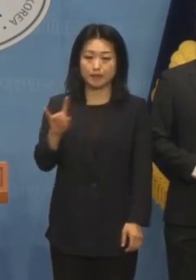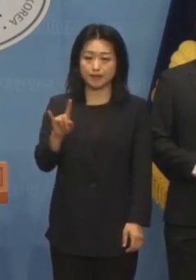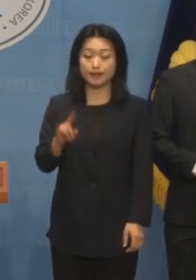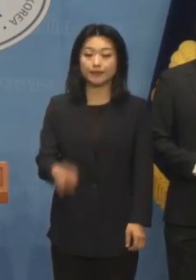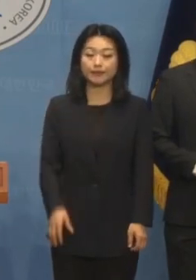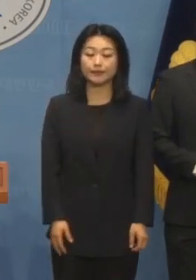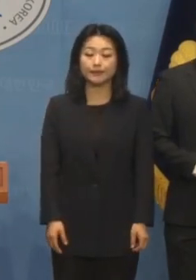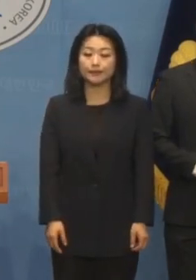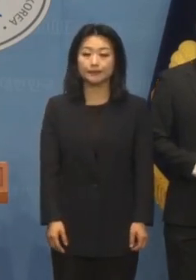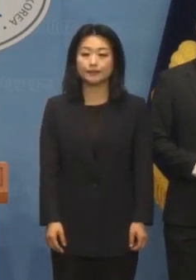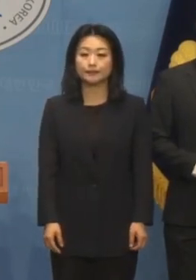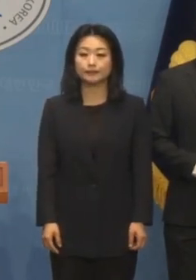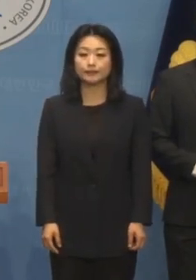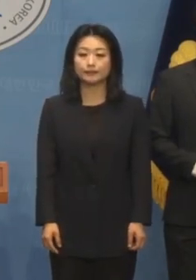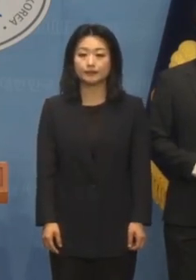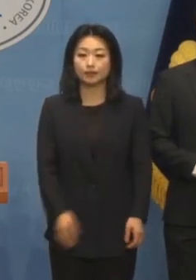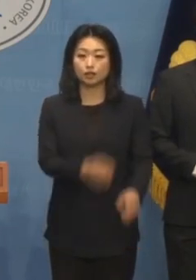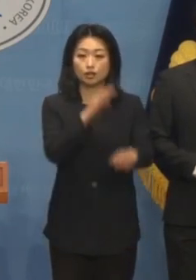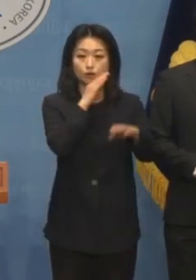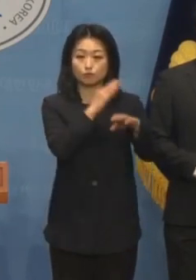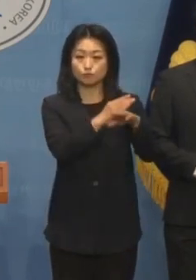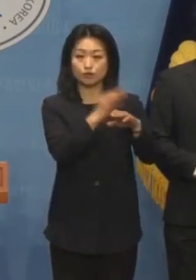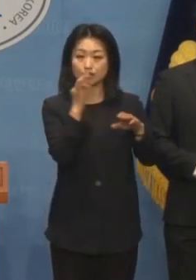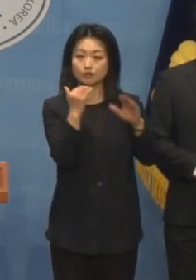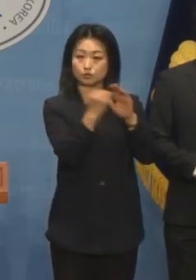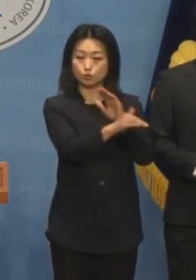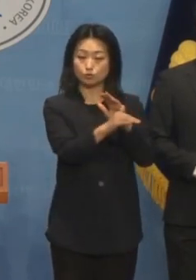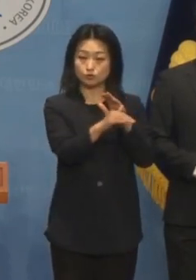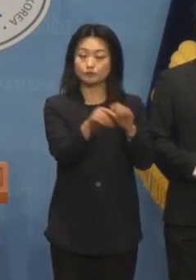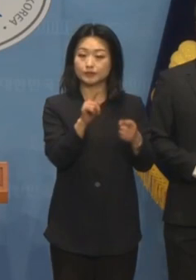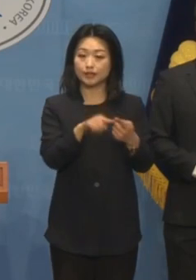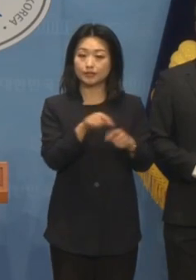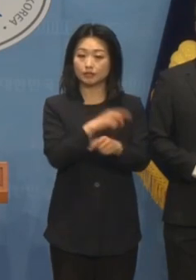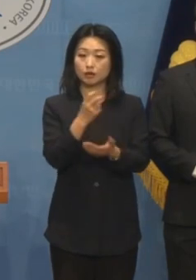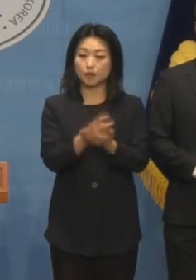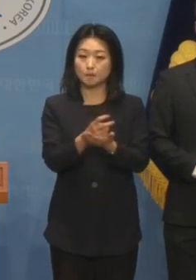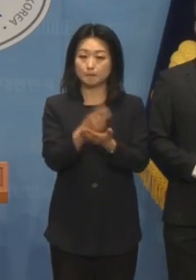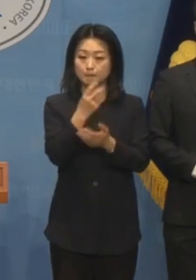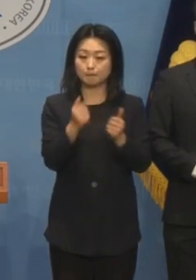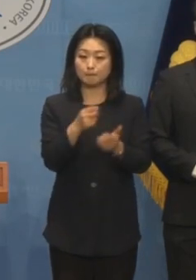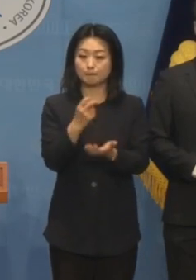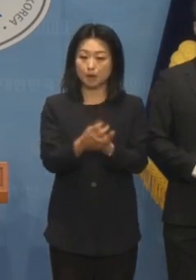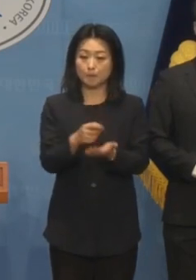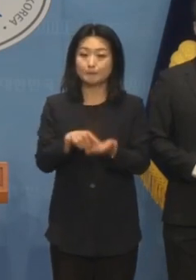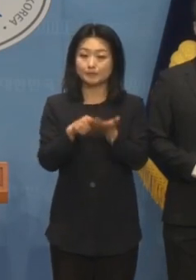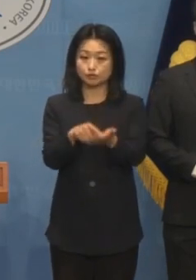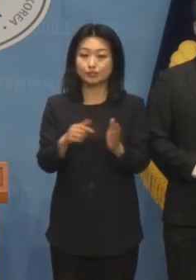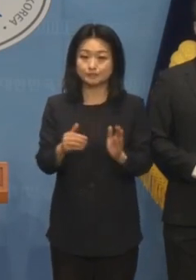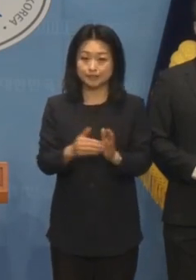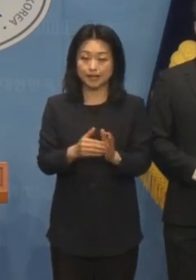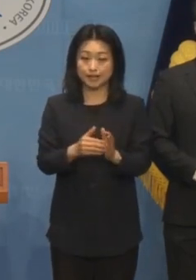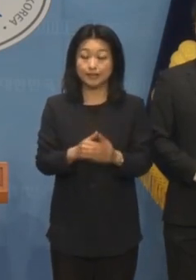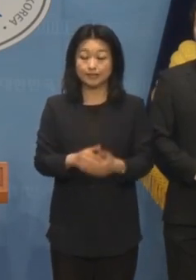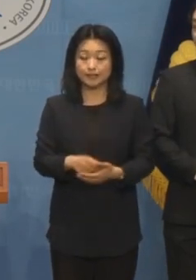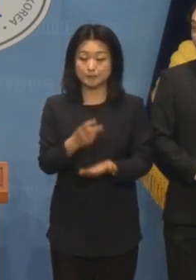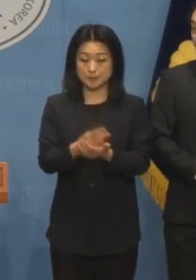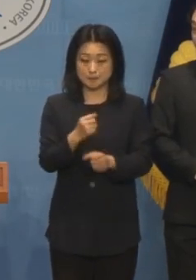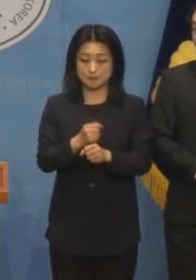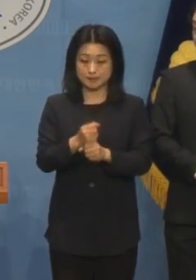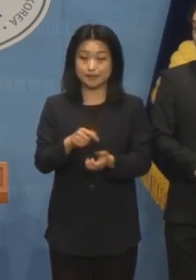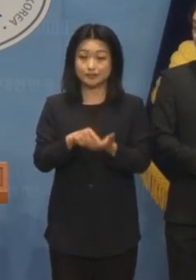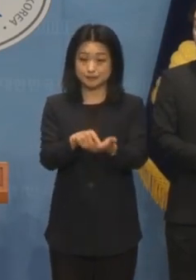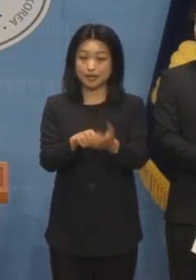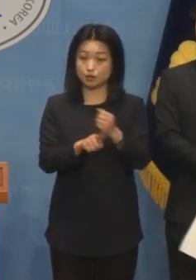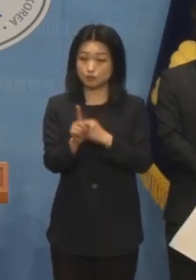저희들이 조금 전 대북송금 검찰조작 특검법을 의원과에 제출했습니다. 발의한 겁니다. 발의